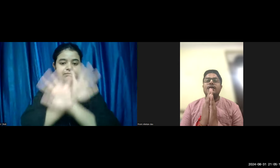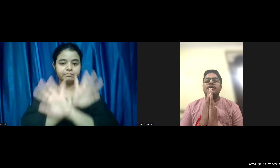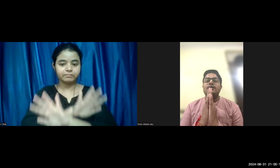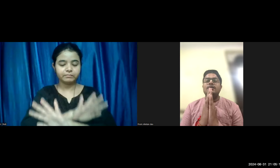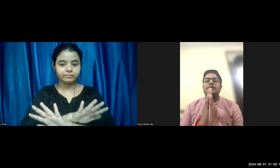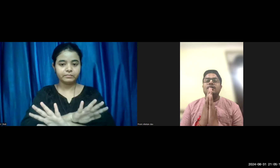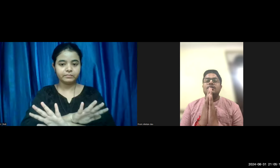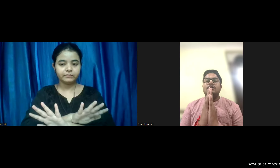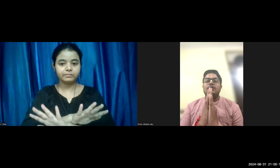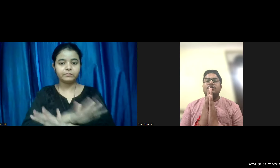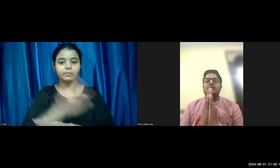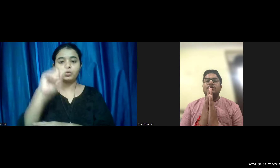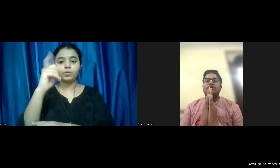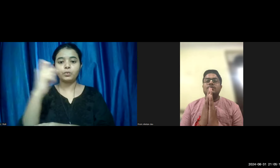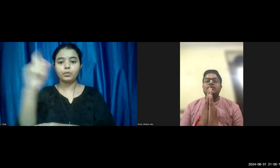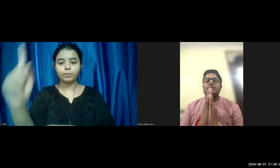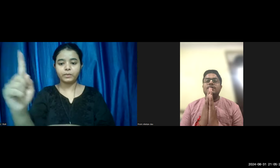ज्ञानञ्जनशलाकया